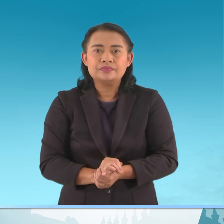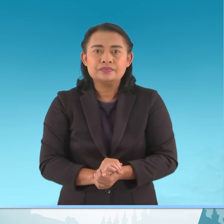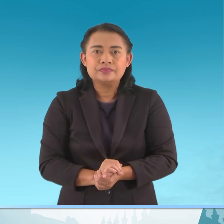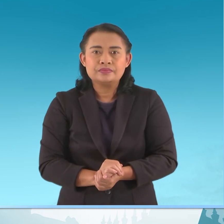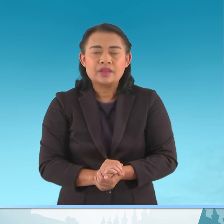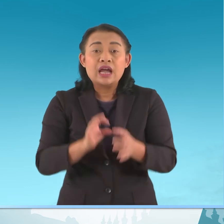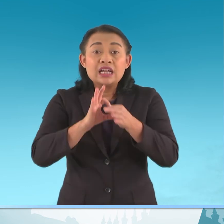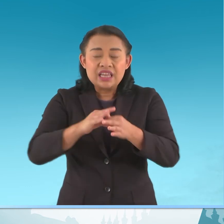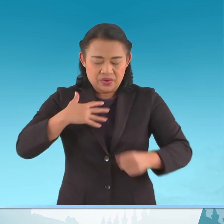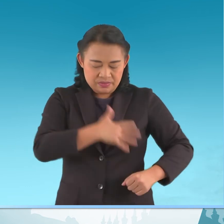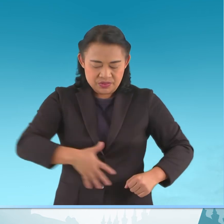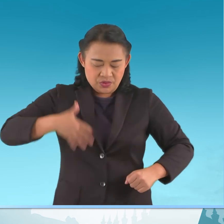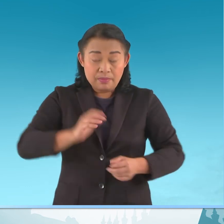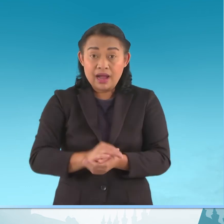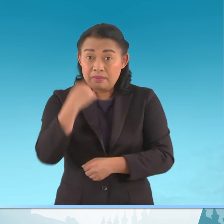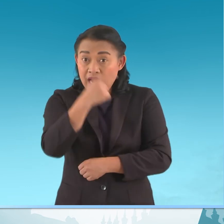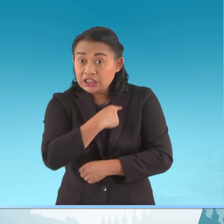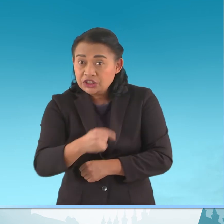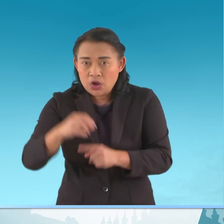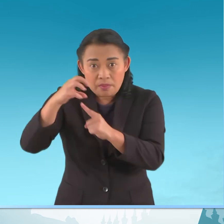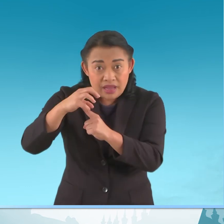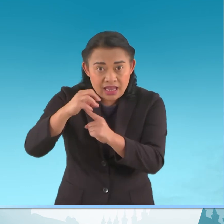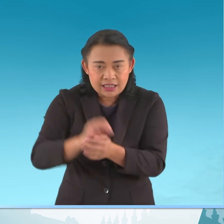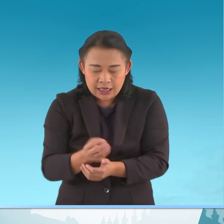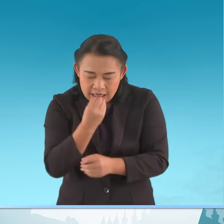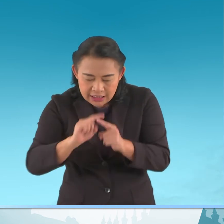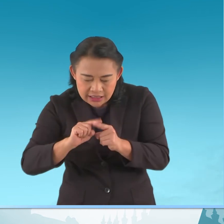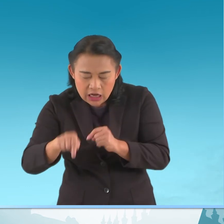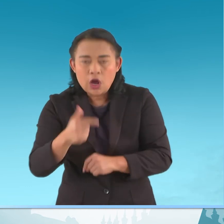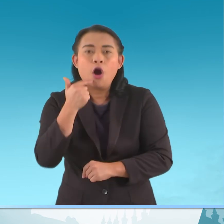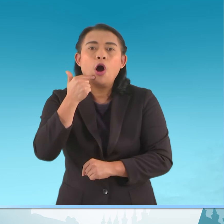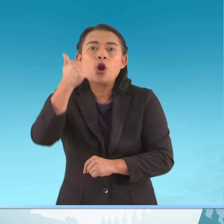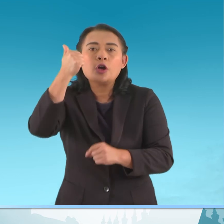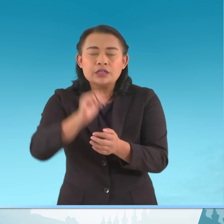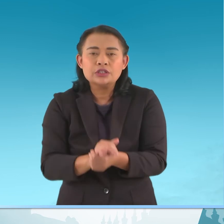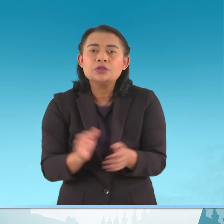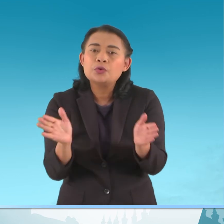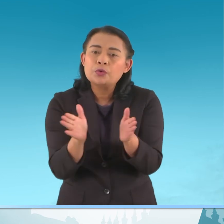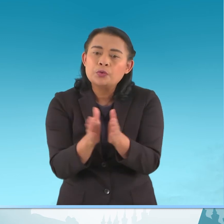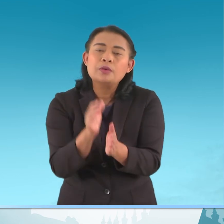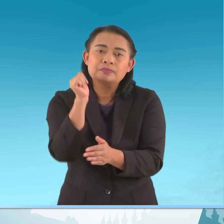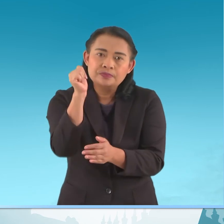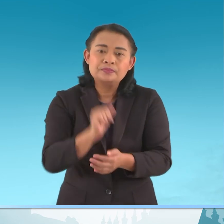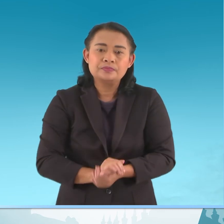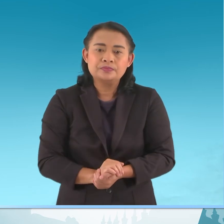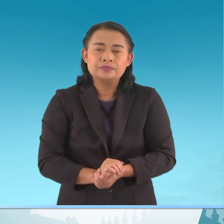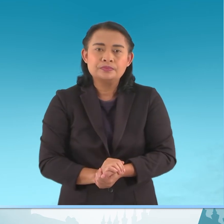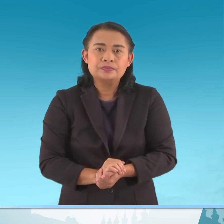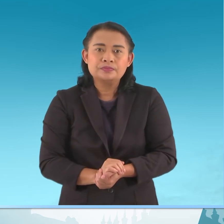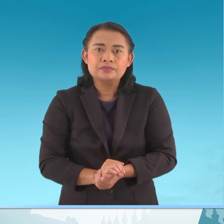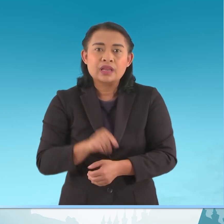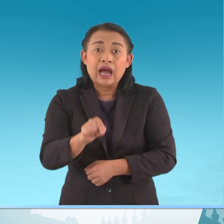ใครที่ชอบทานเห็ดนะครับได้ทั้งโปรตีนได้ทั้งรสชาติที่อร่อยนะฮะควบคู่กันไป